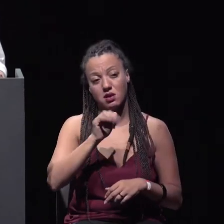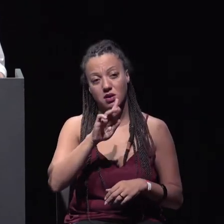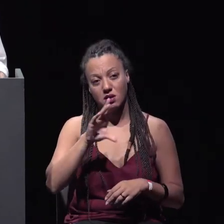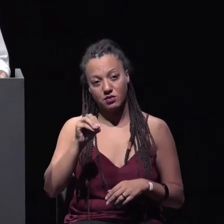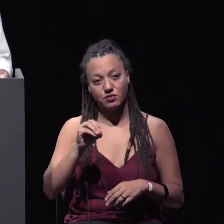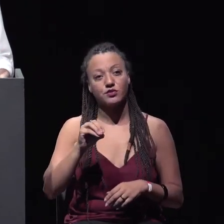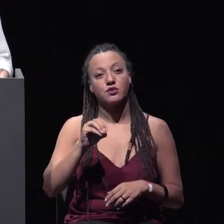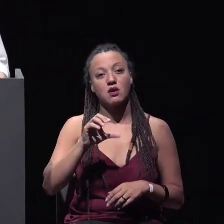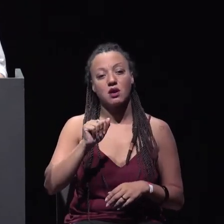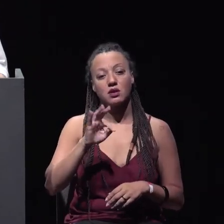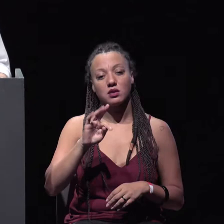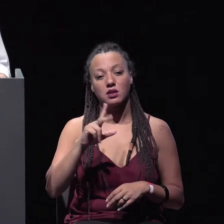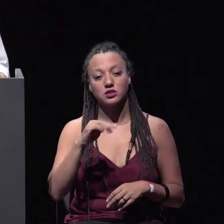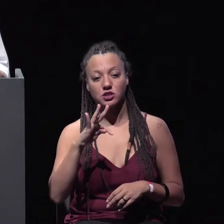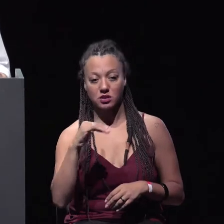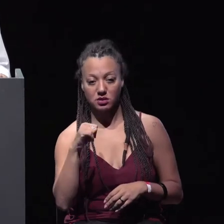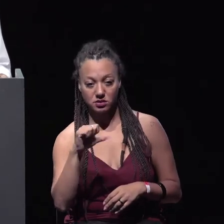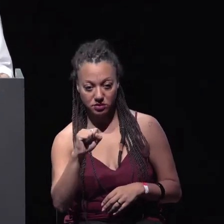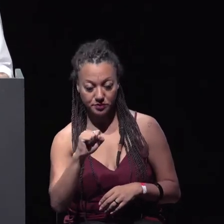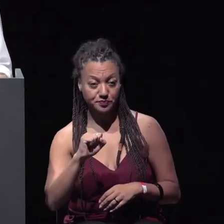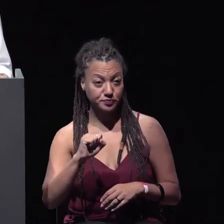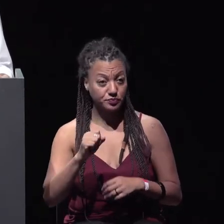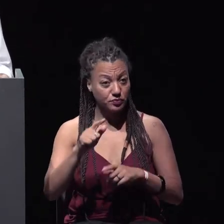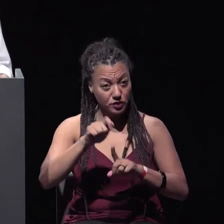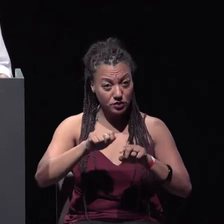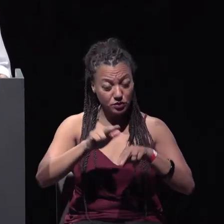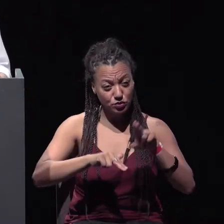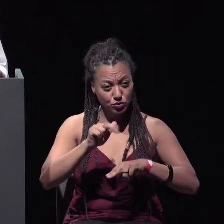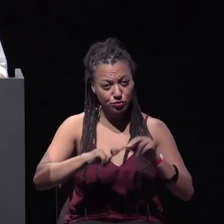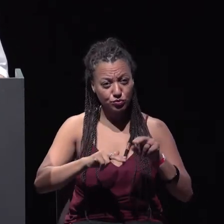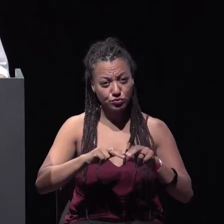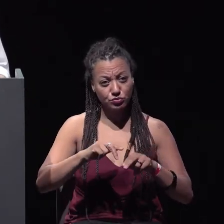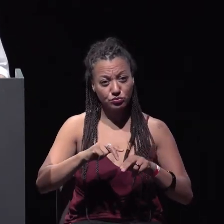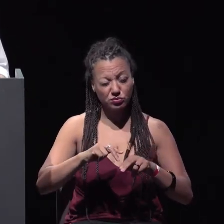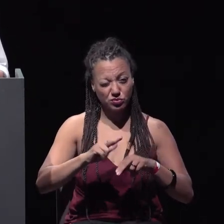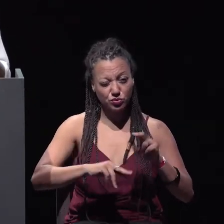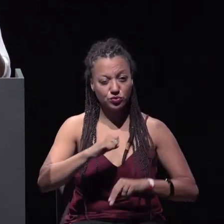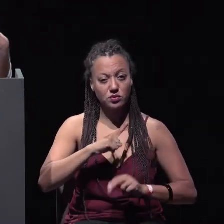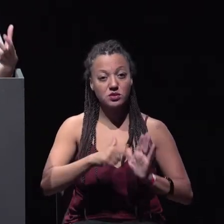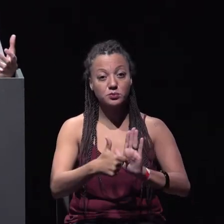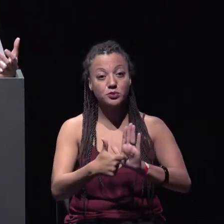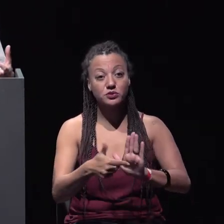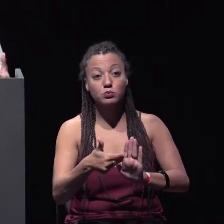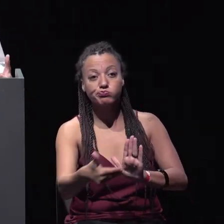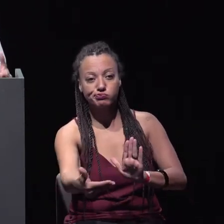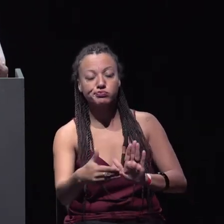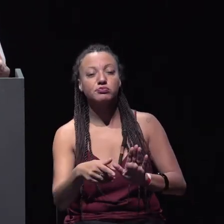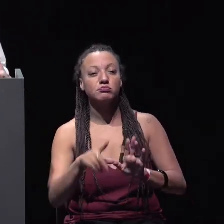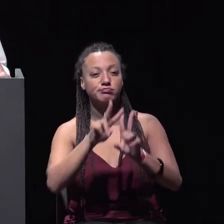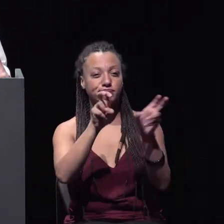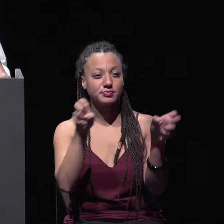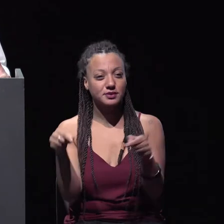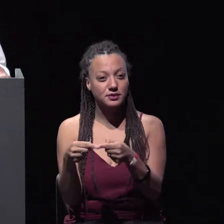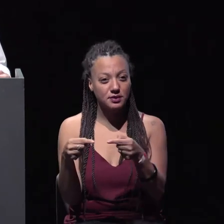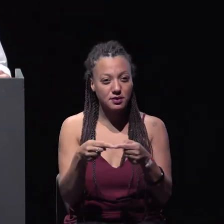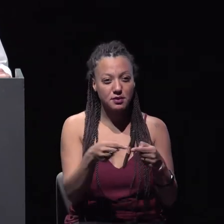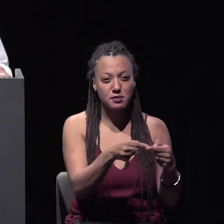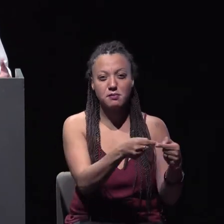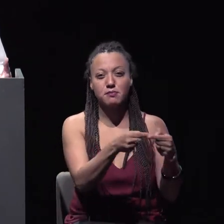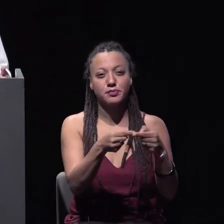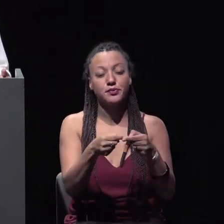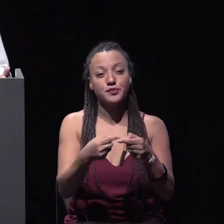em junho a gente abre uma exposição com esse nome histórias atlânticas é e além da exposição tem uma série de outras exposições fotográficas de artistas